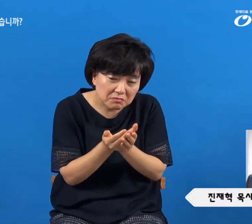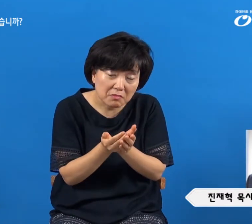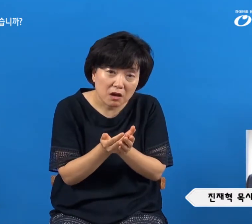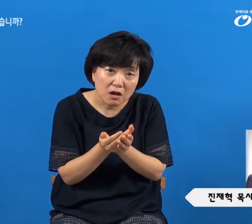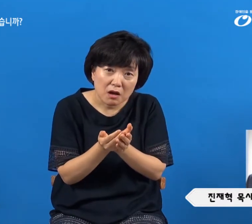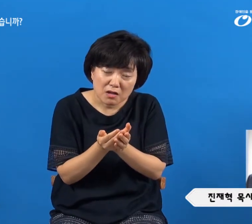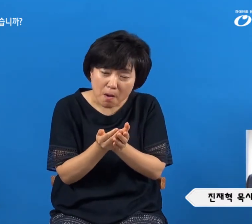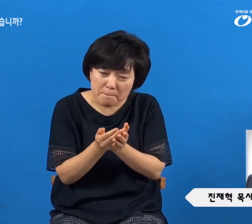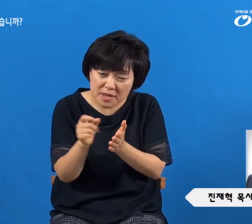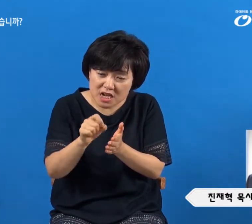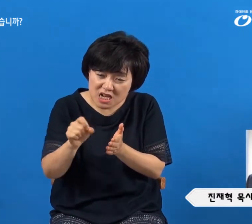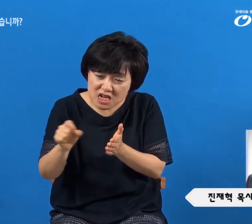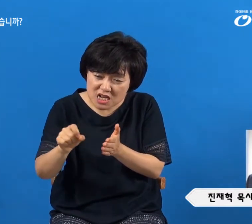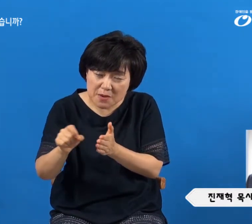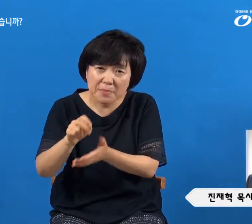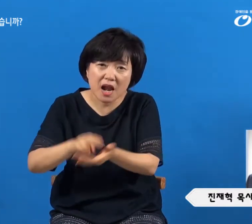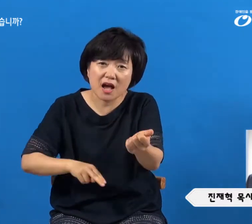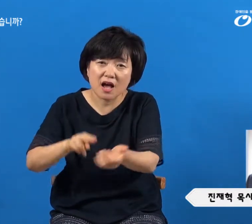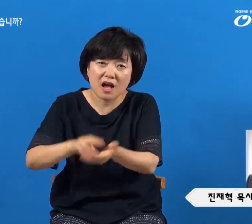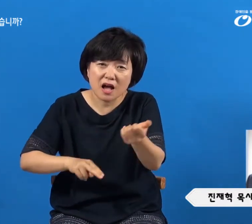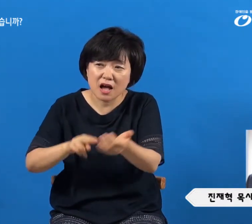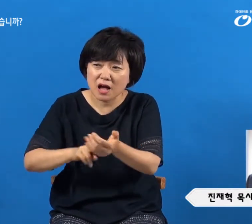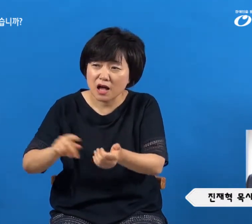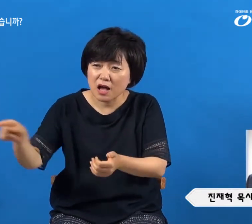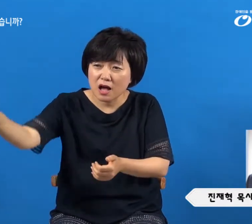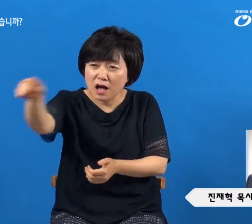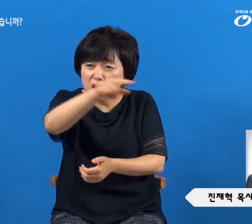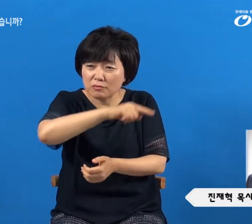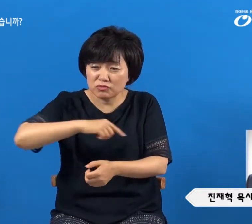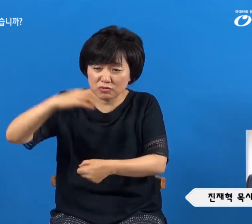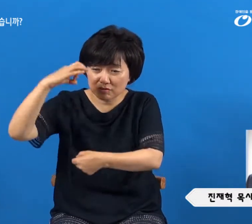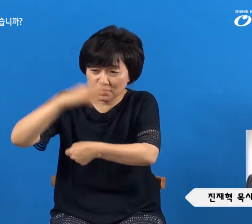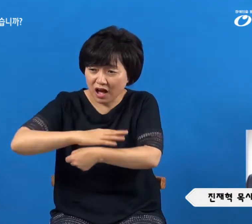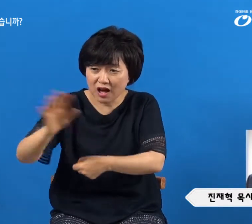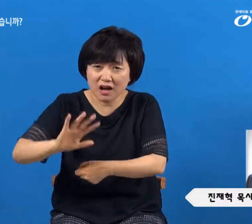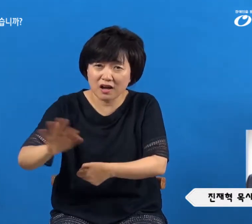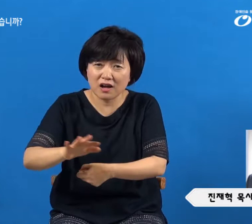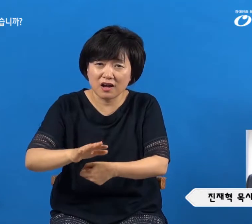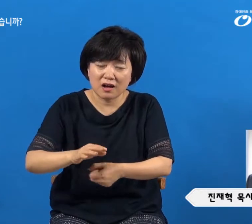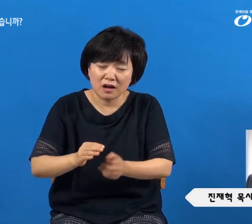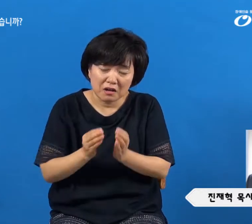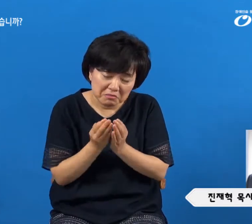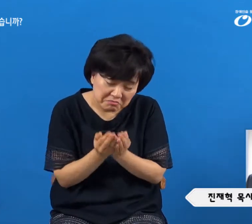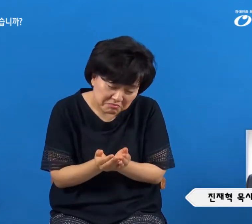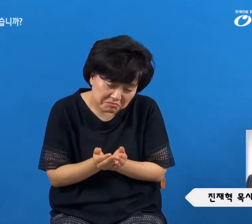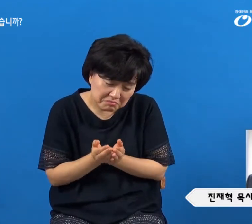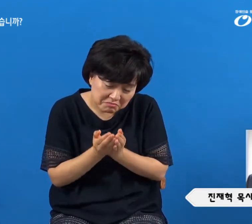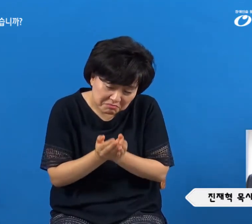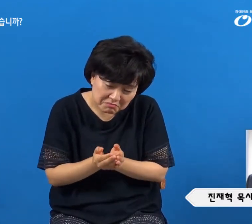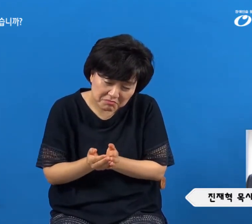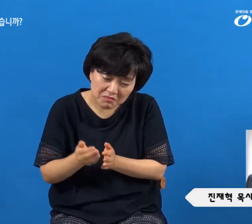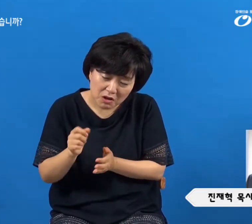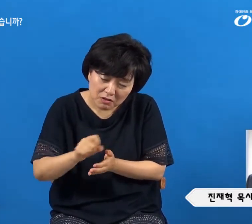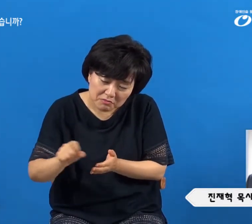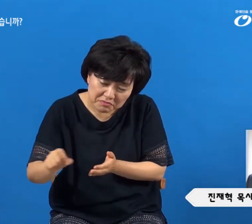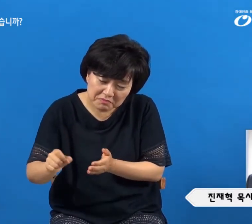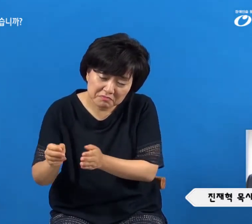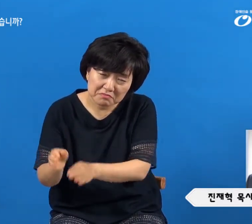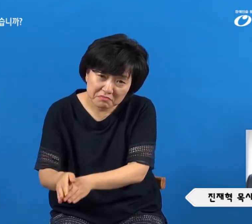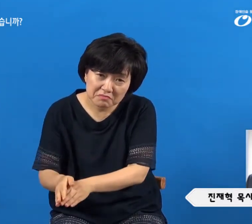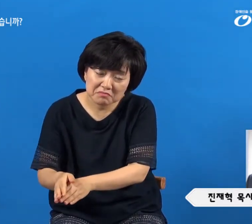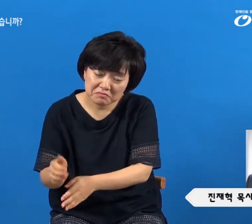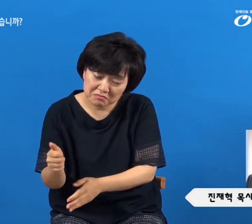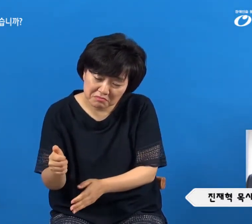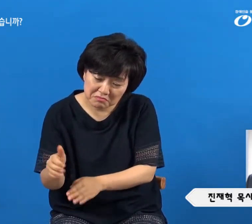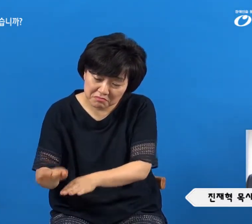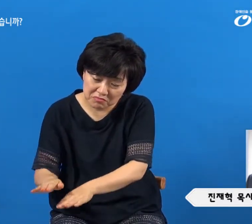그러나 아무도 연필을 사는 사람이 없습니다. 왜냐하면 거지인 걸 알기 때문에 구차하게 연필을 사기보다는 그냥